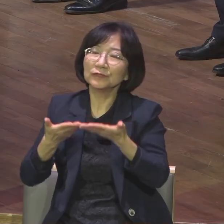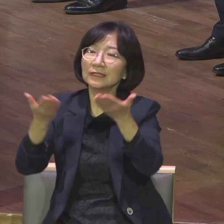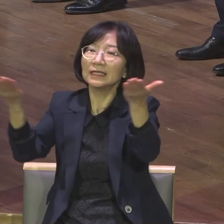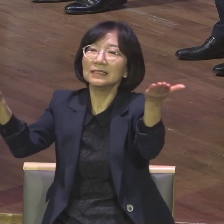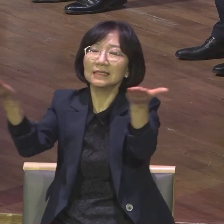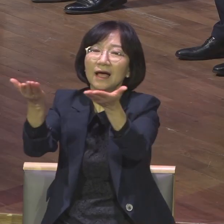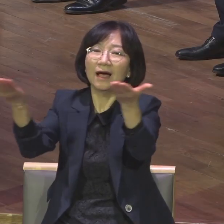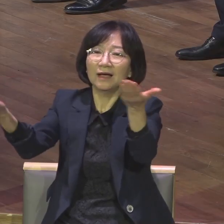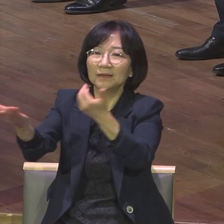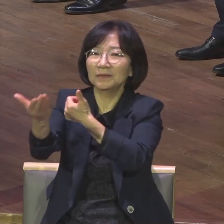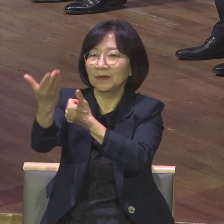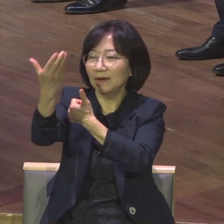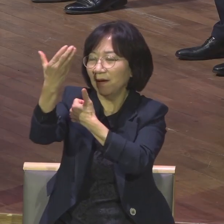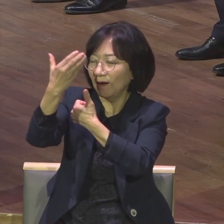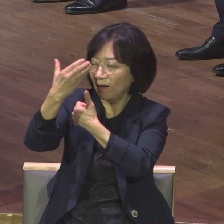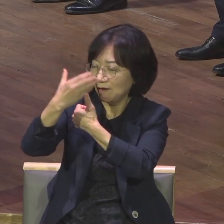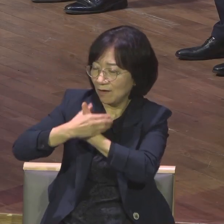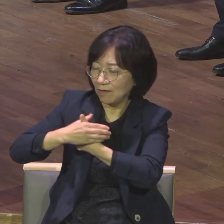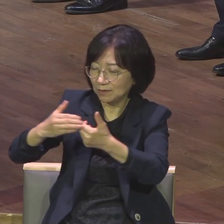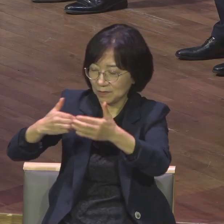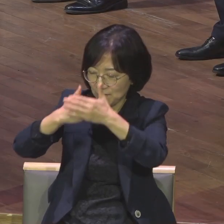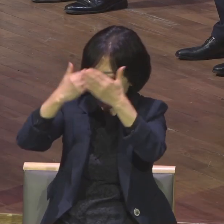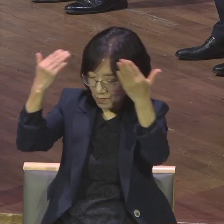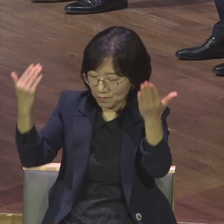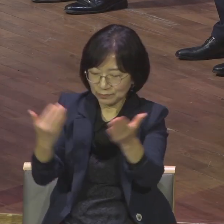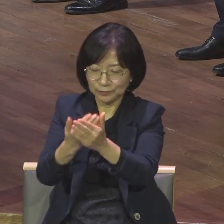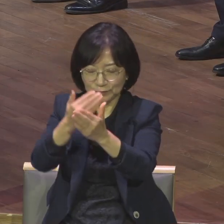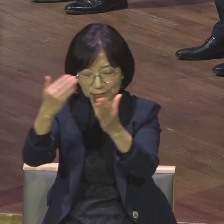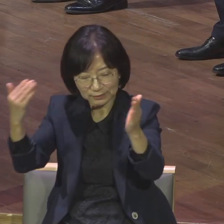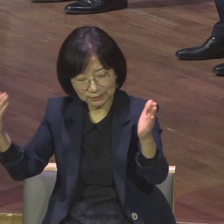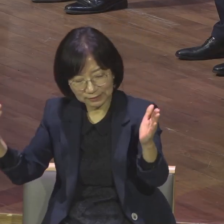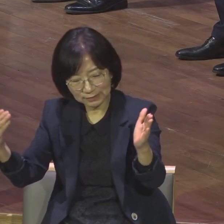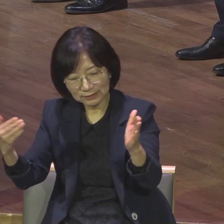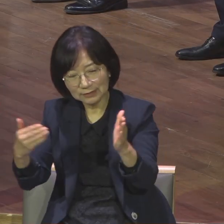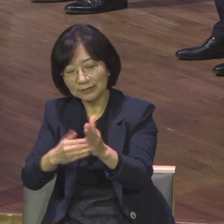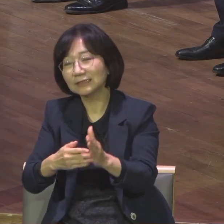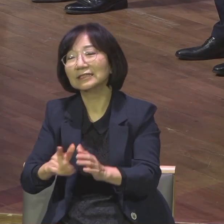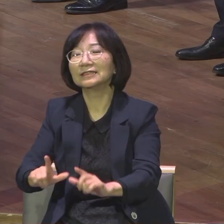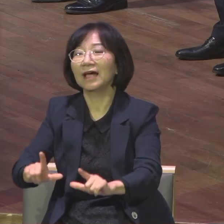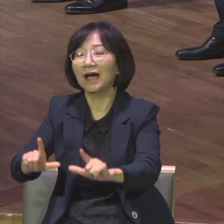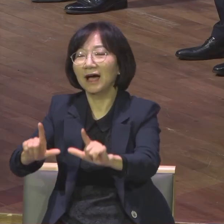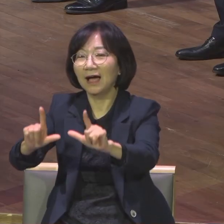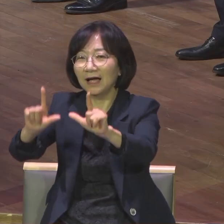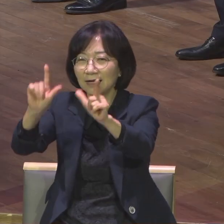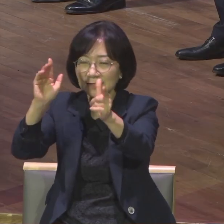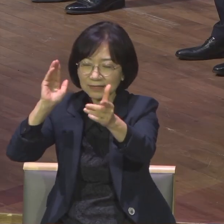내게 주신 사명 모두 마치는